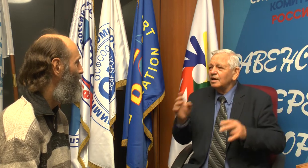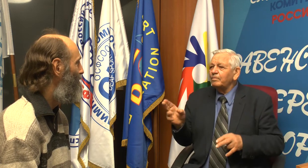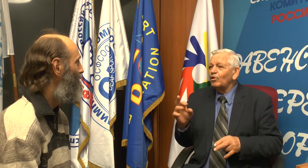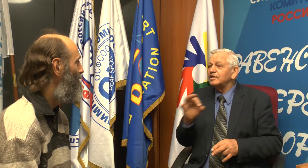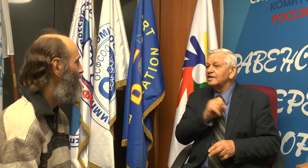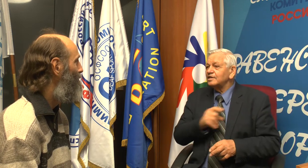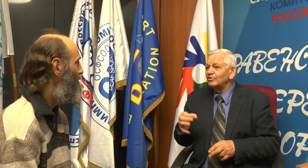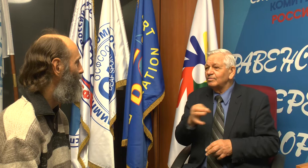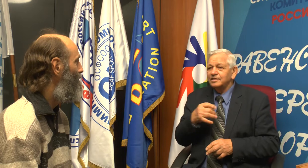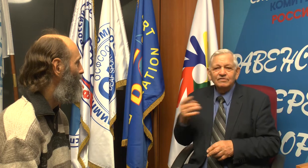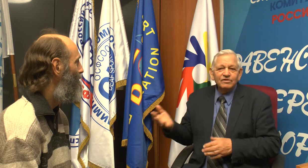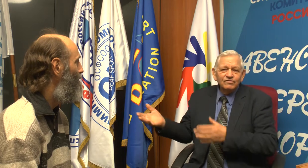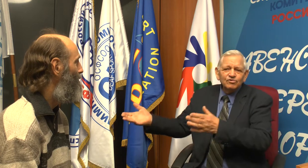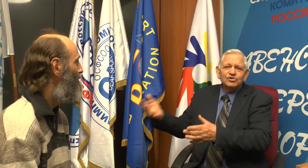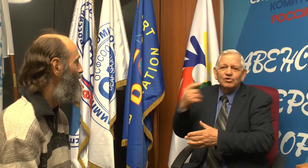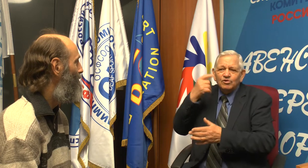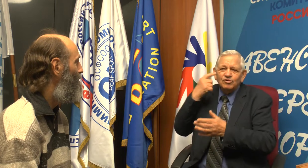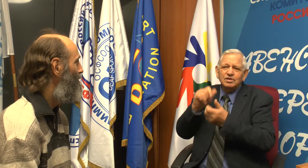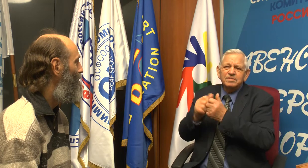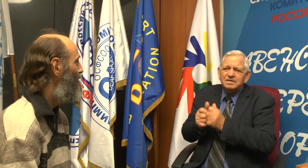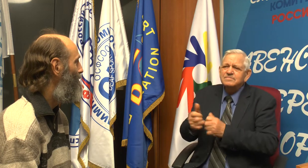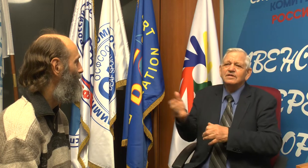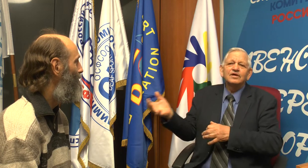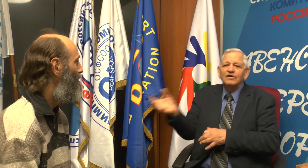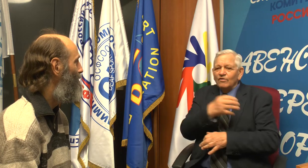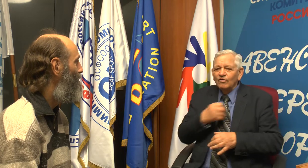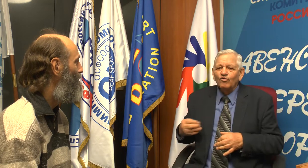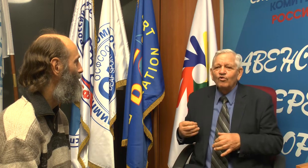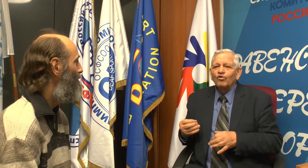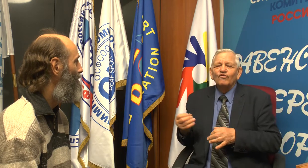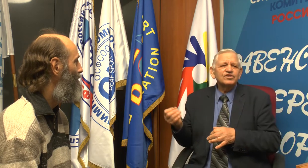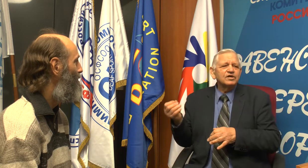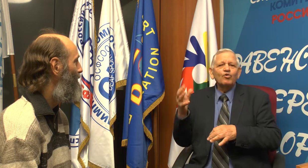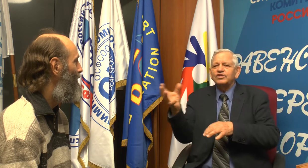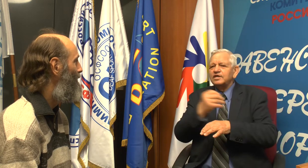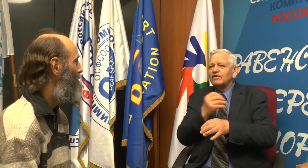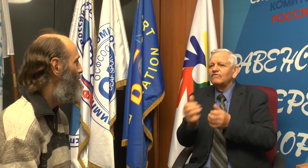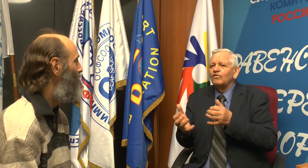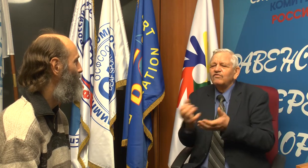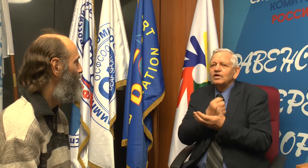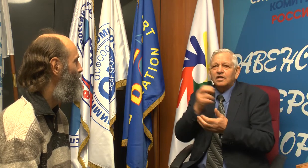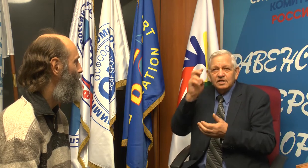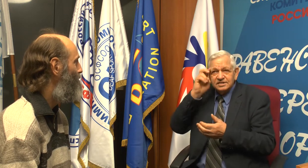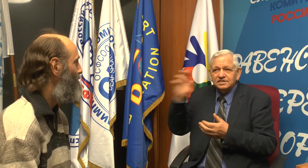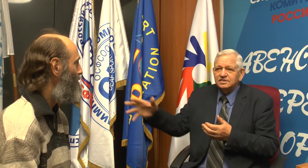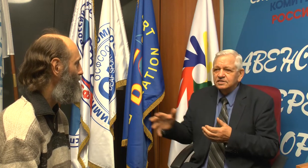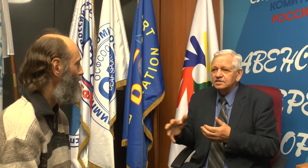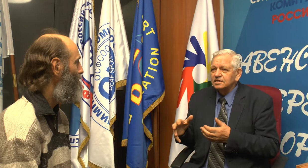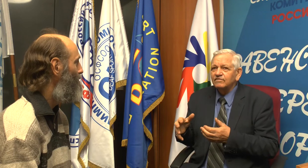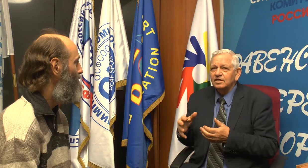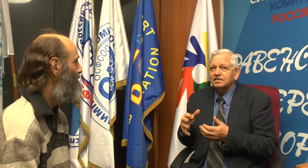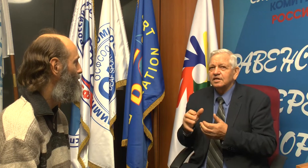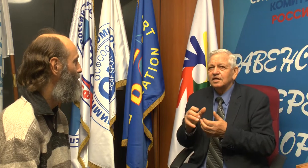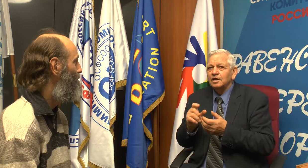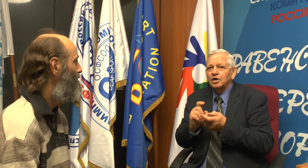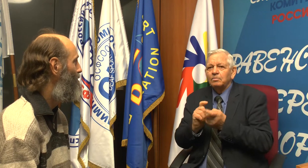по Одесской области. Говоришь, вот глухой спортсмен, у всех выжил, известных